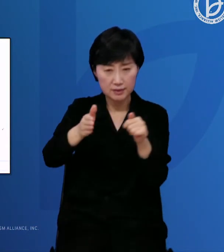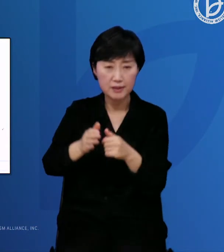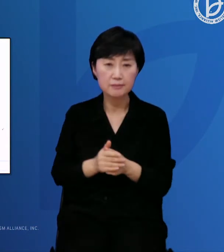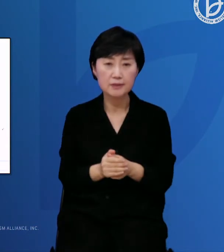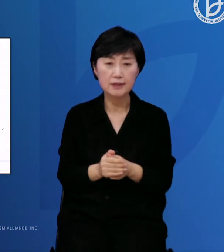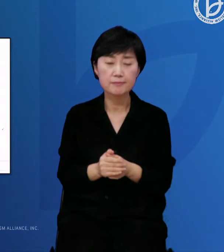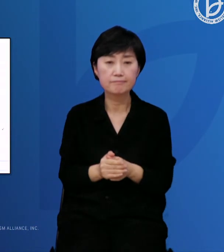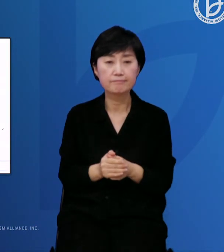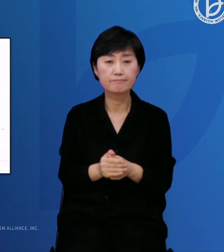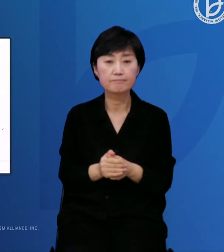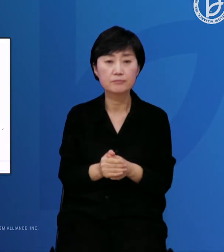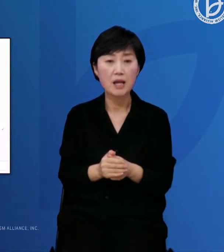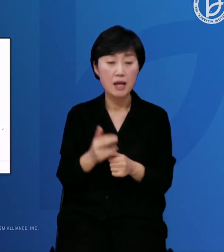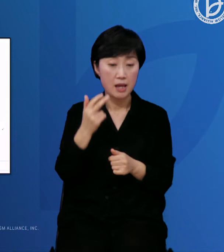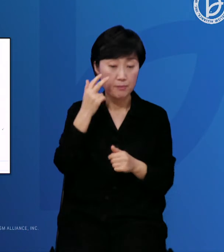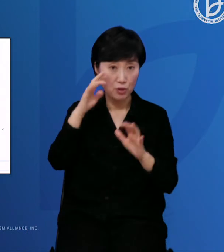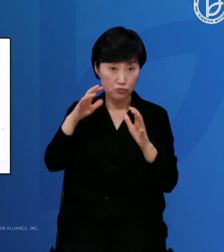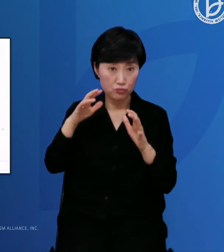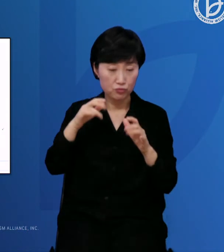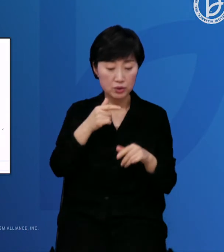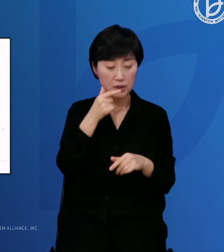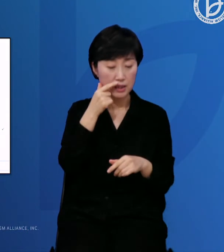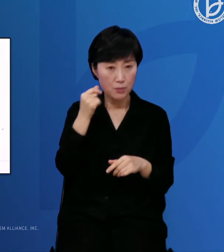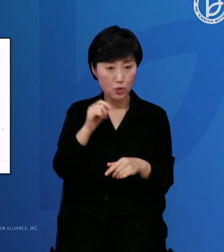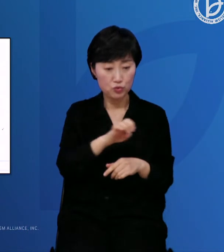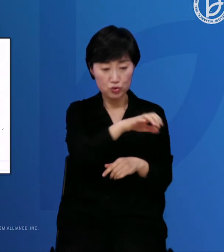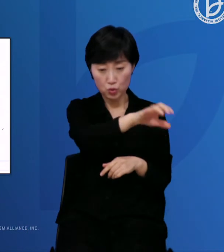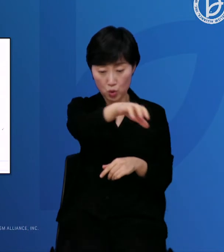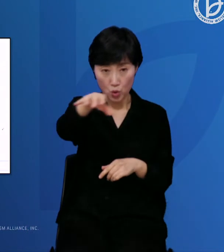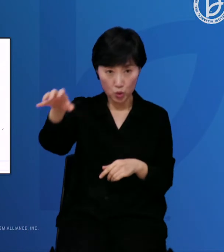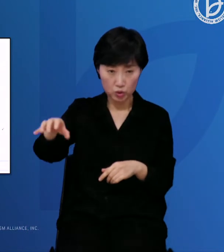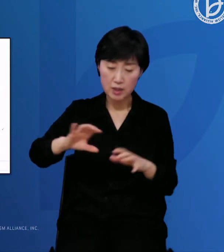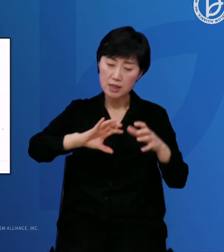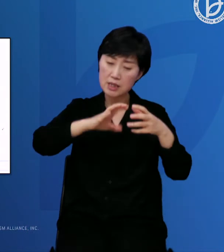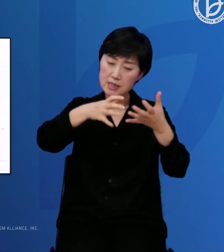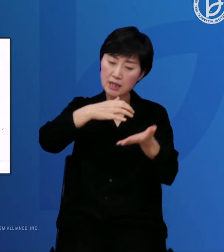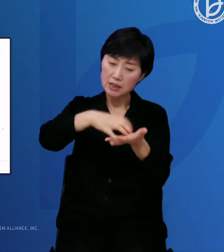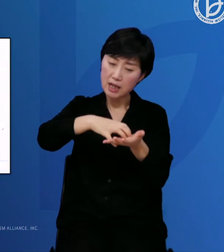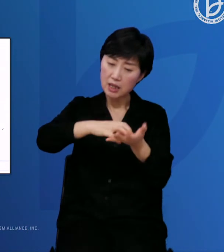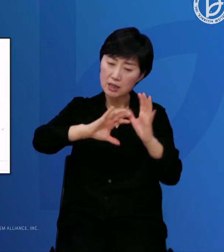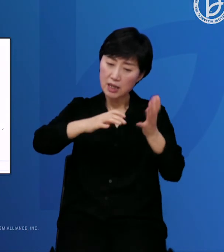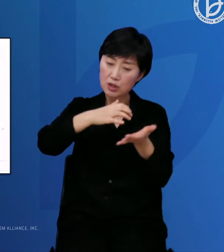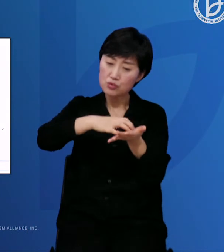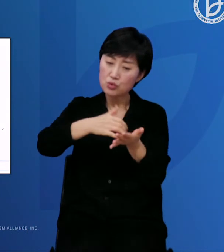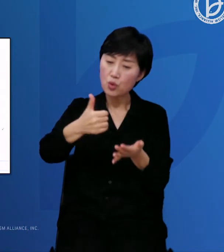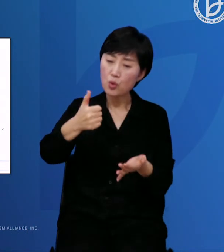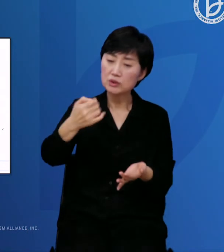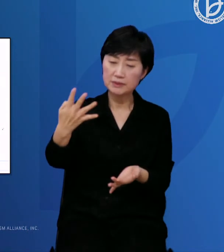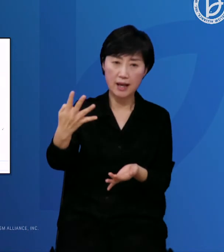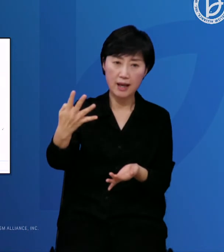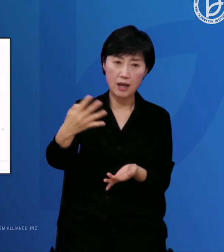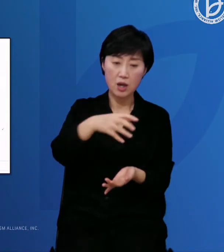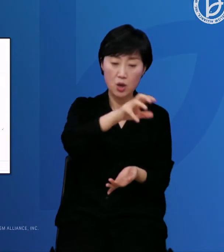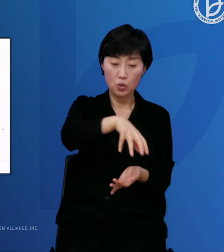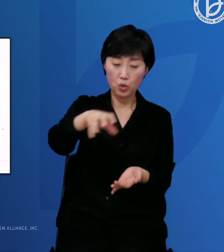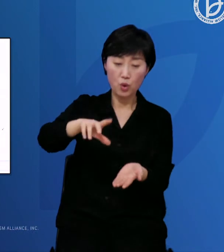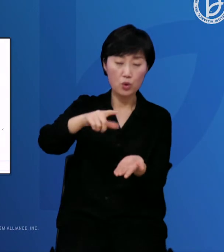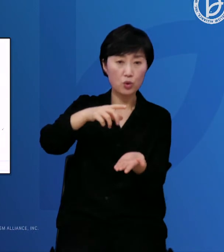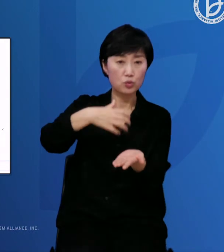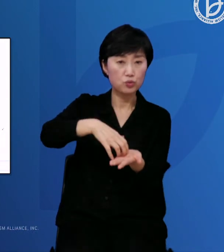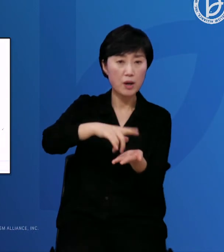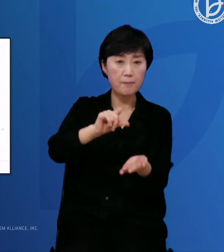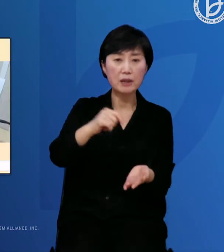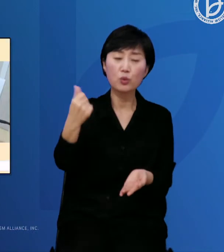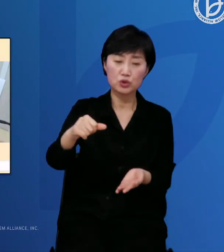원단 기도회는 미국과 일본, 유럽의 주요 나라 등 전 세계 54개국 15,000여 곳에서 동시에